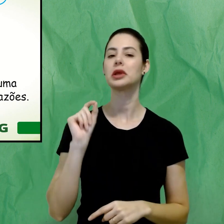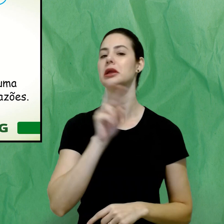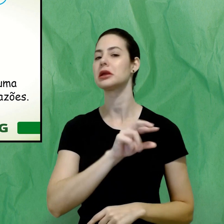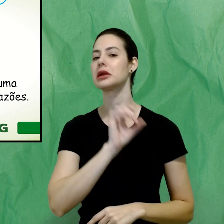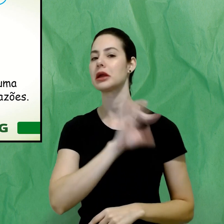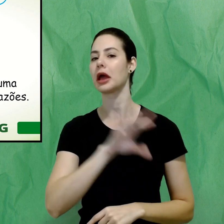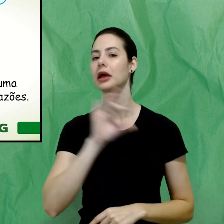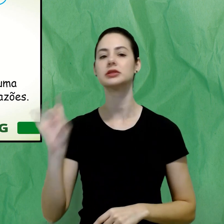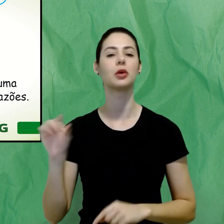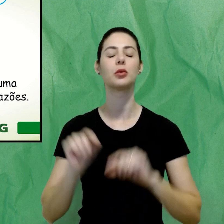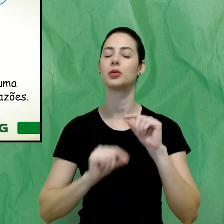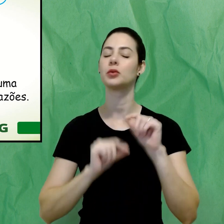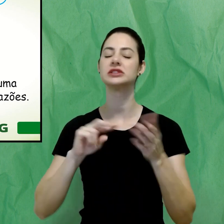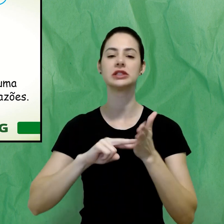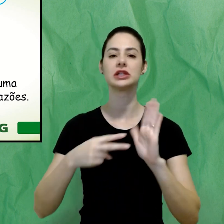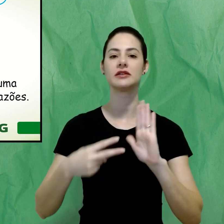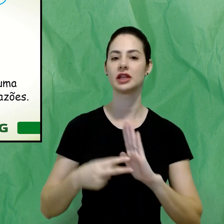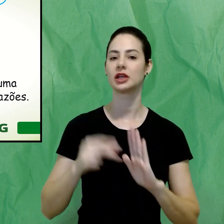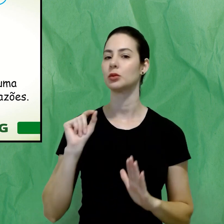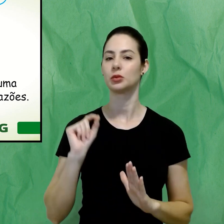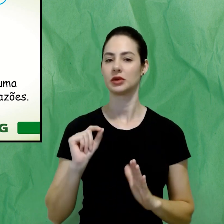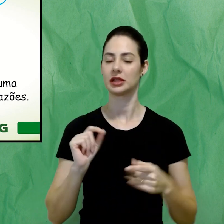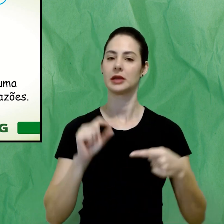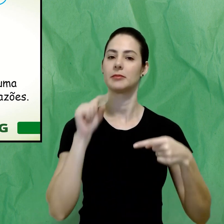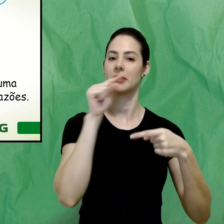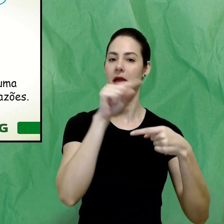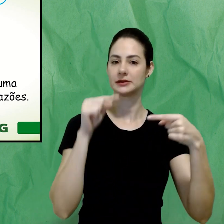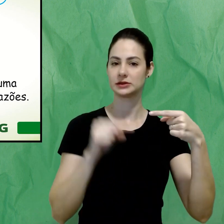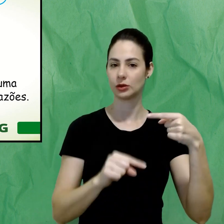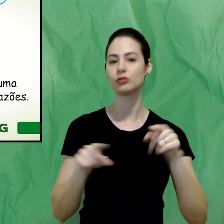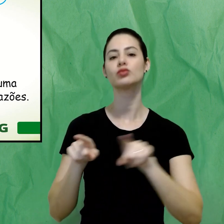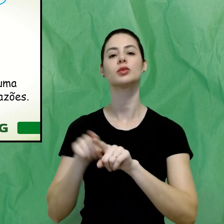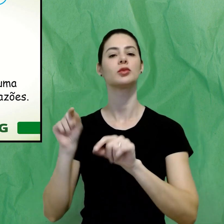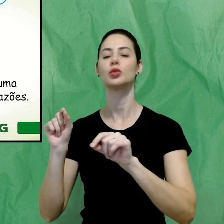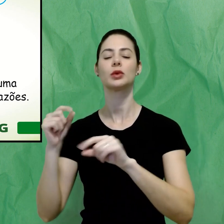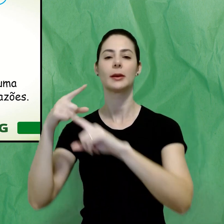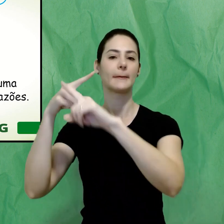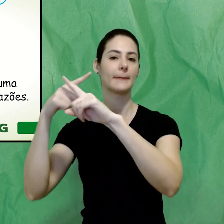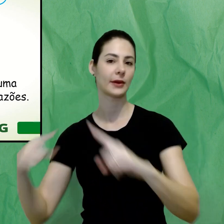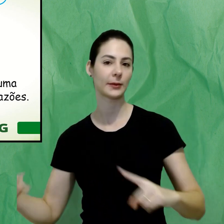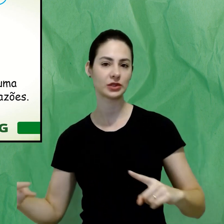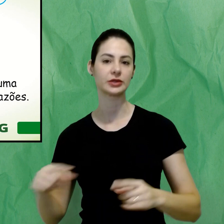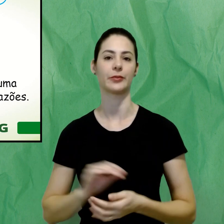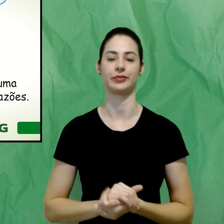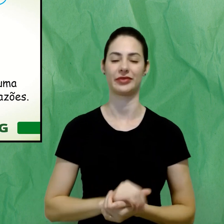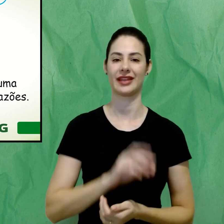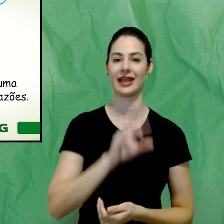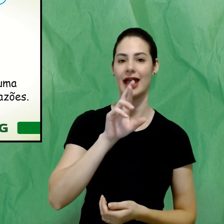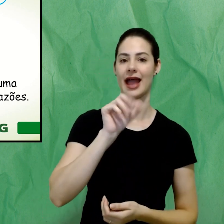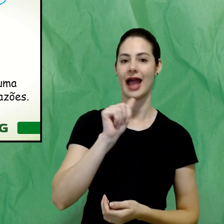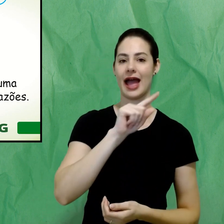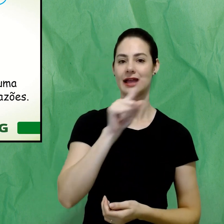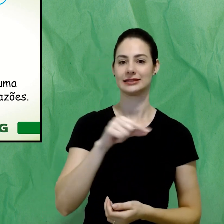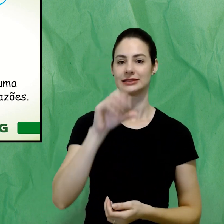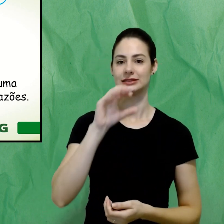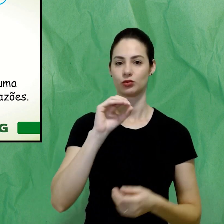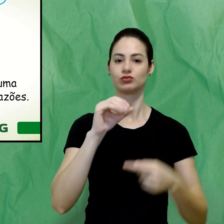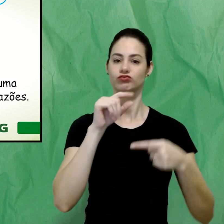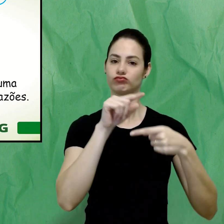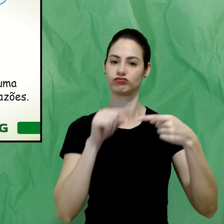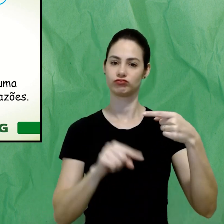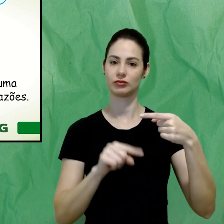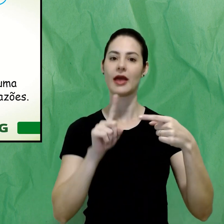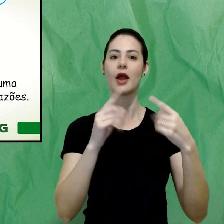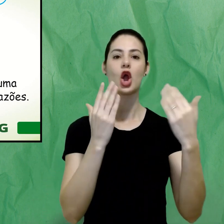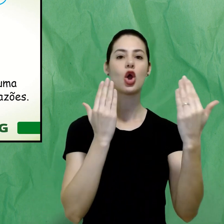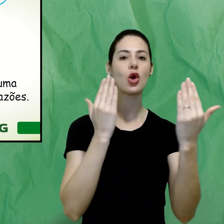uma proporção? O que é uma razão e o que é uma proporção? A razão compara